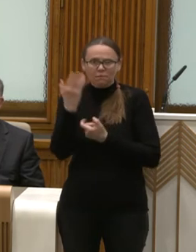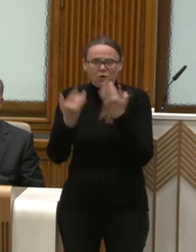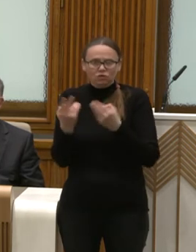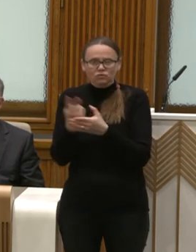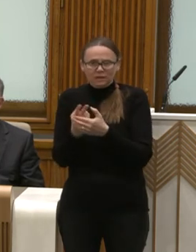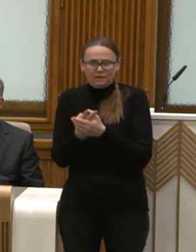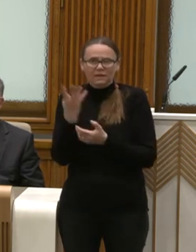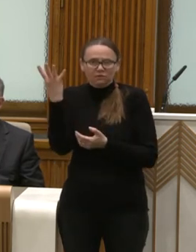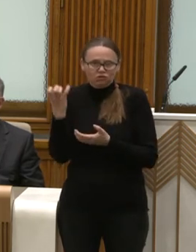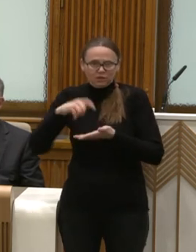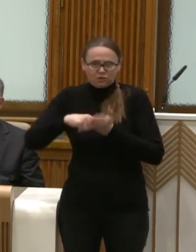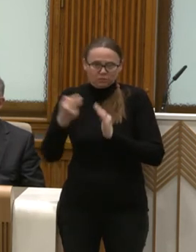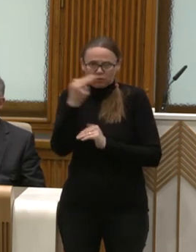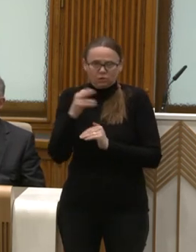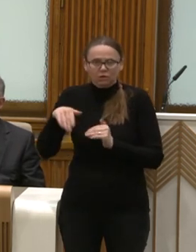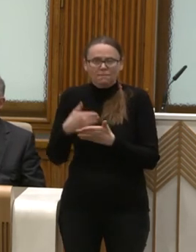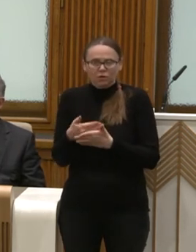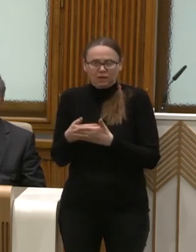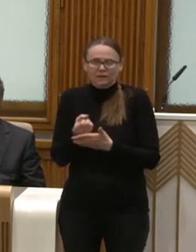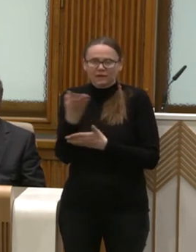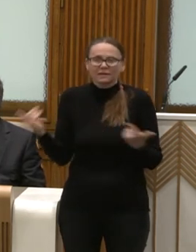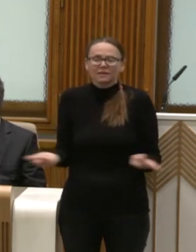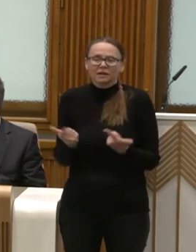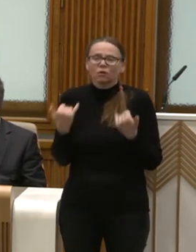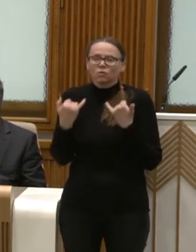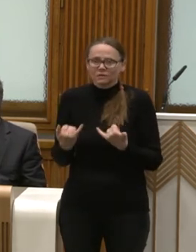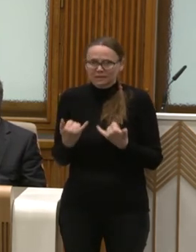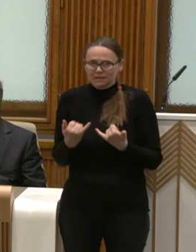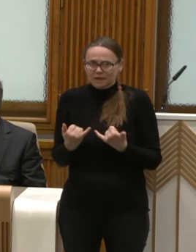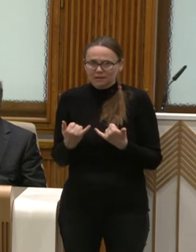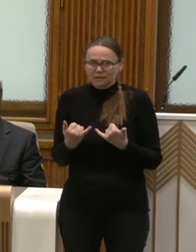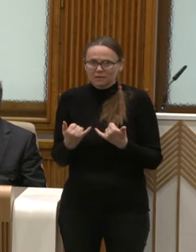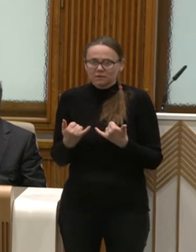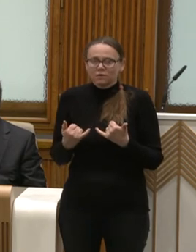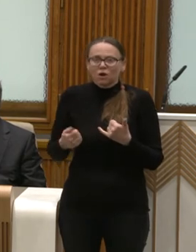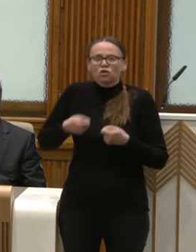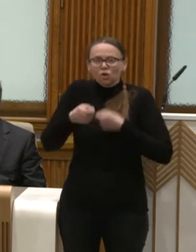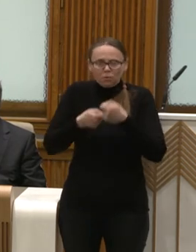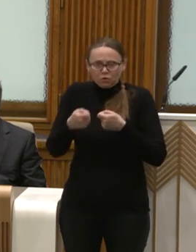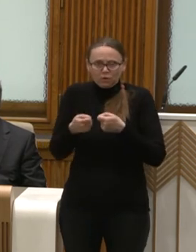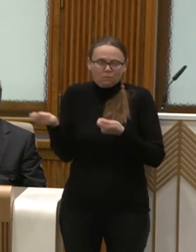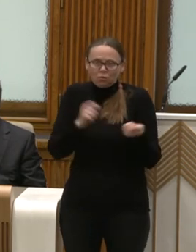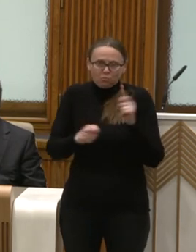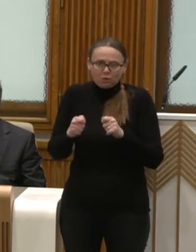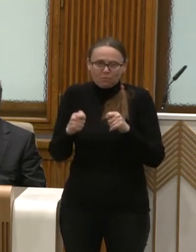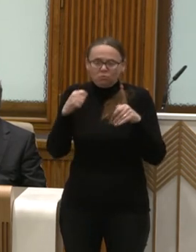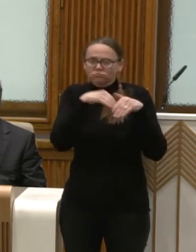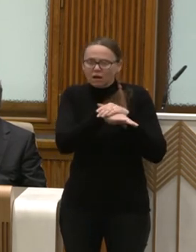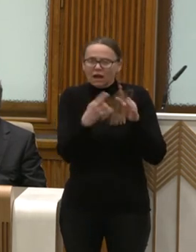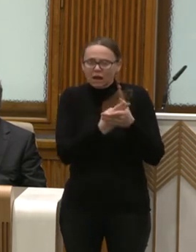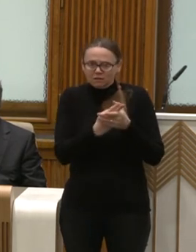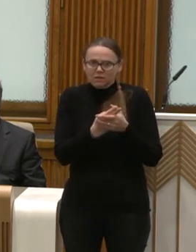evrov, na podlagi katere lahko zdaj popolnjujemo te zaloge in nabavljamo nova zaščitna